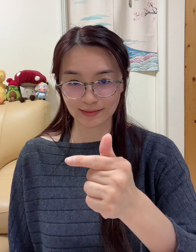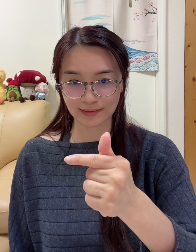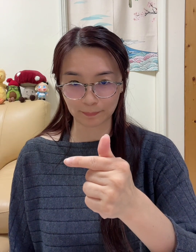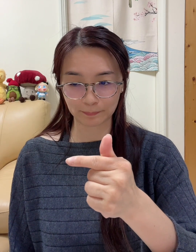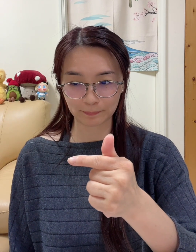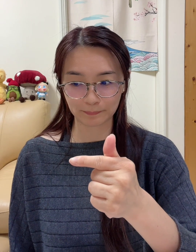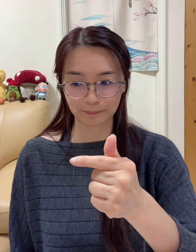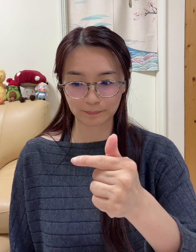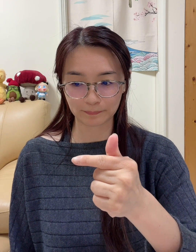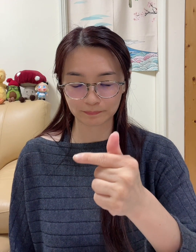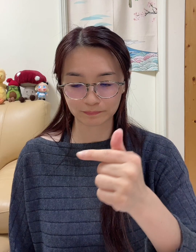10